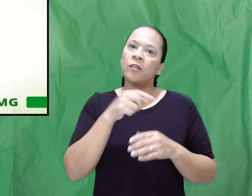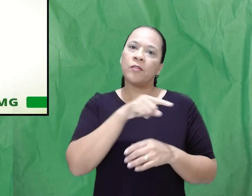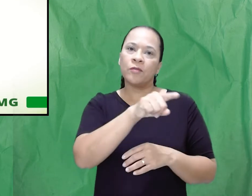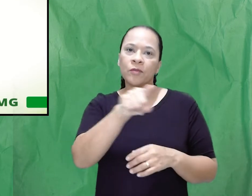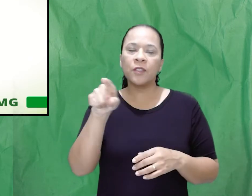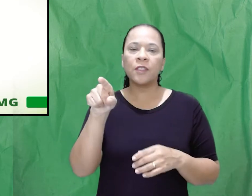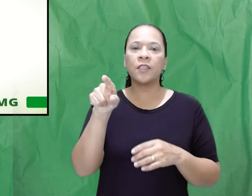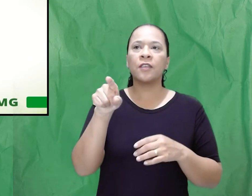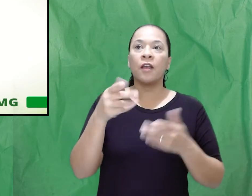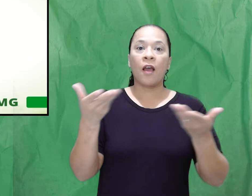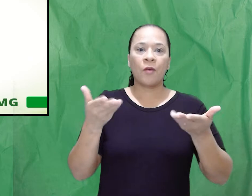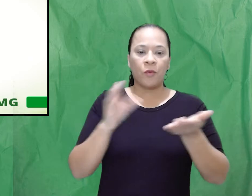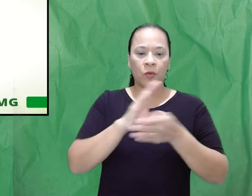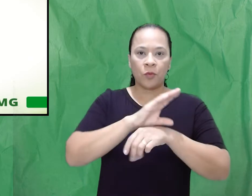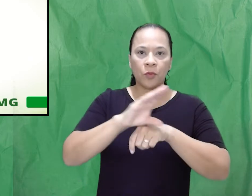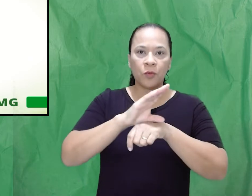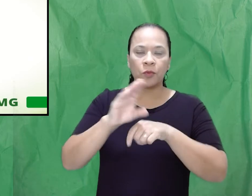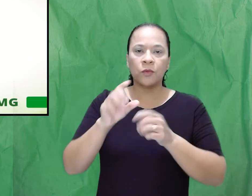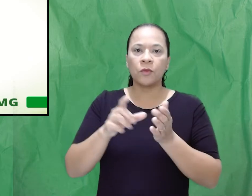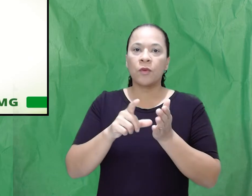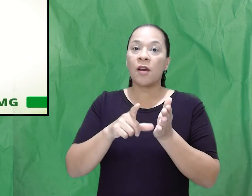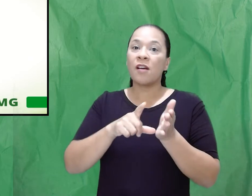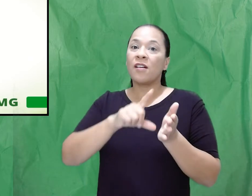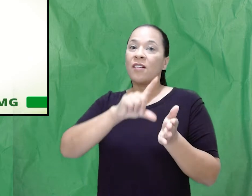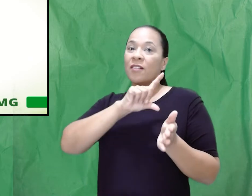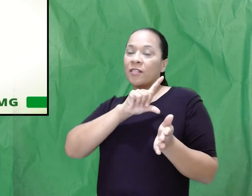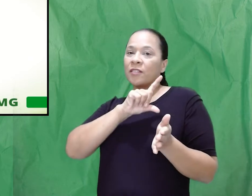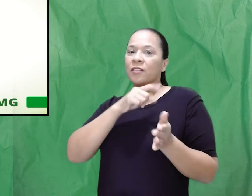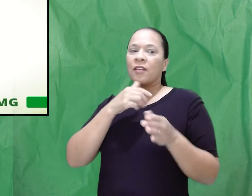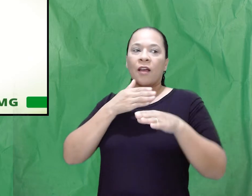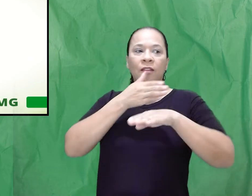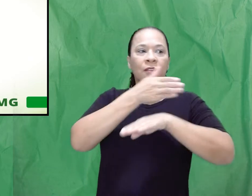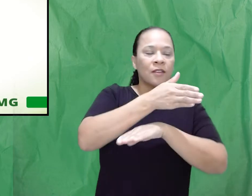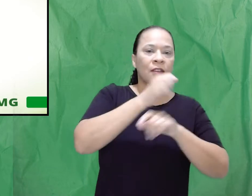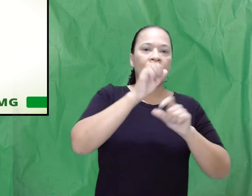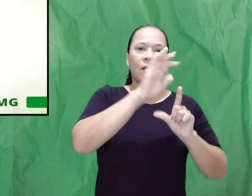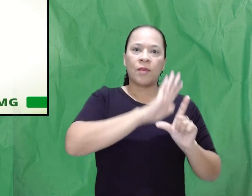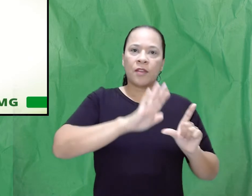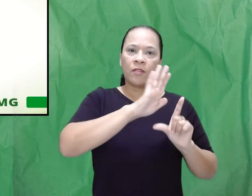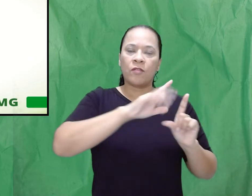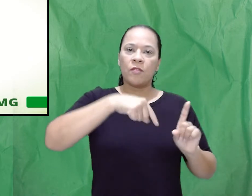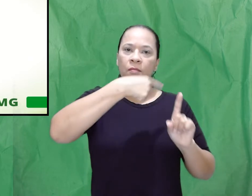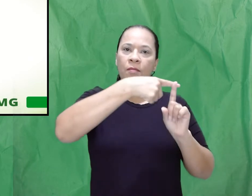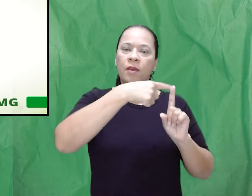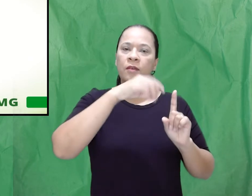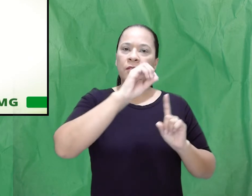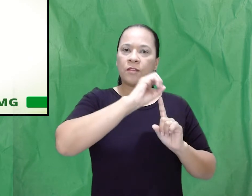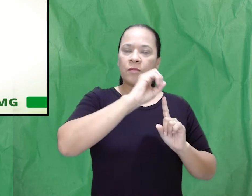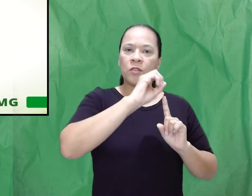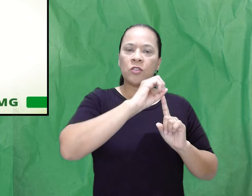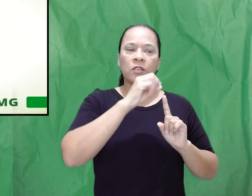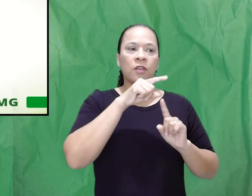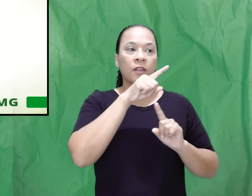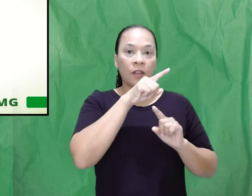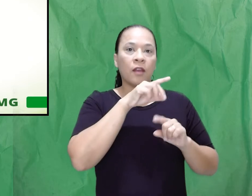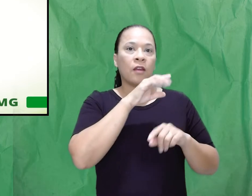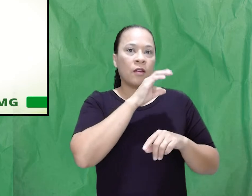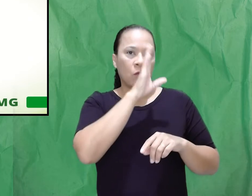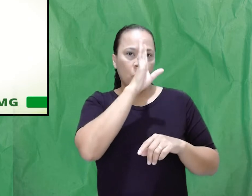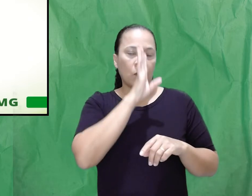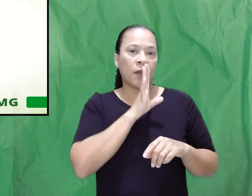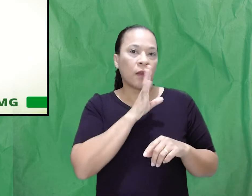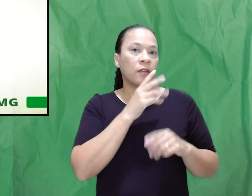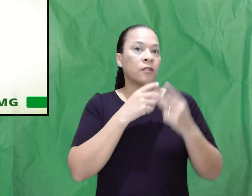a plataforma Mais FMG e realizem dois cursos que estão disponíveis lá, que é o